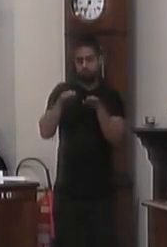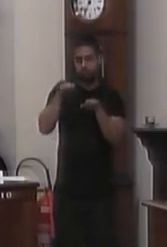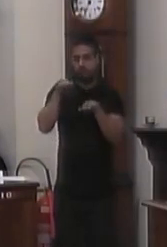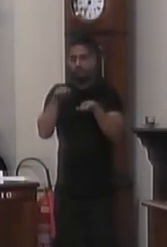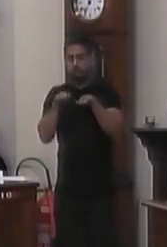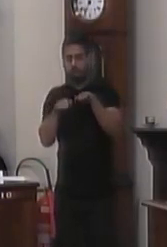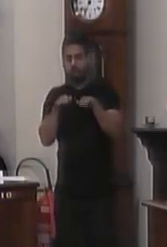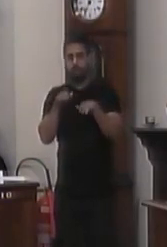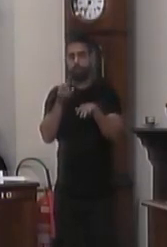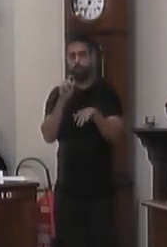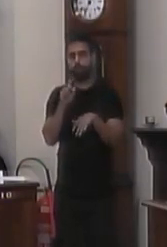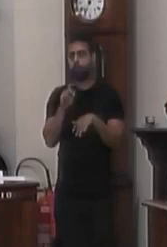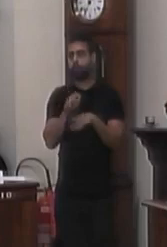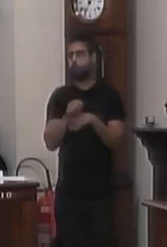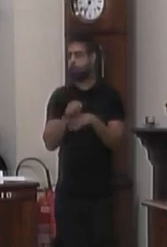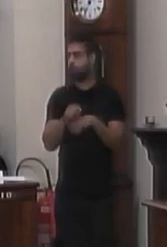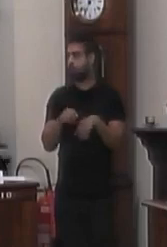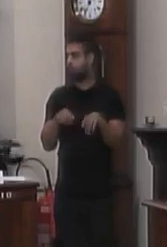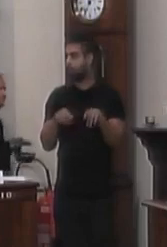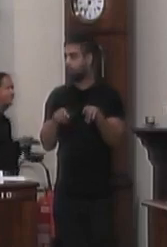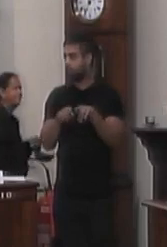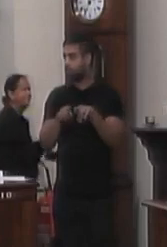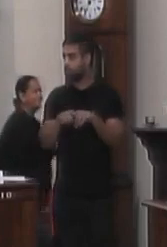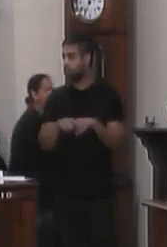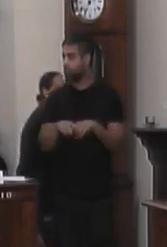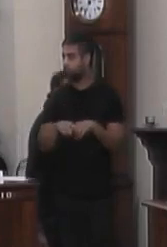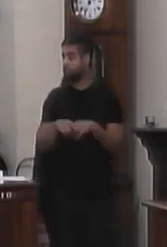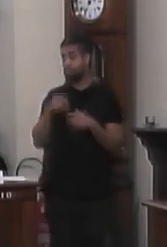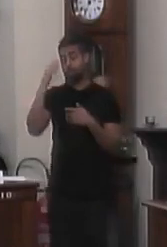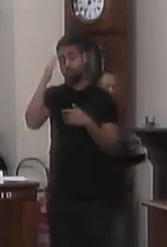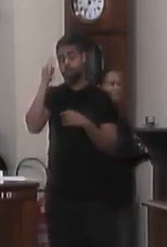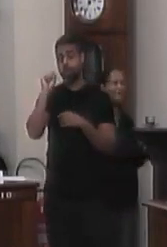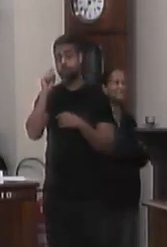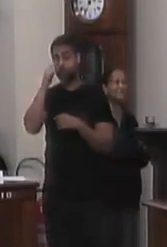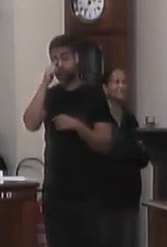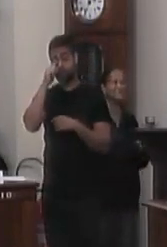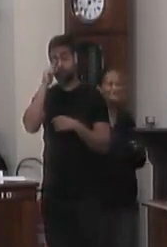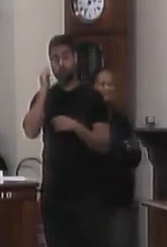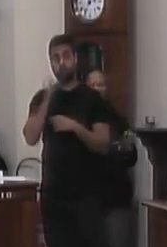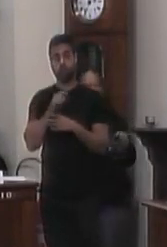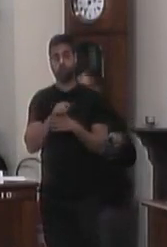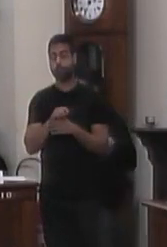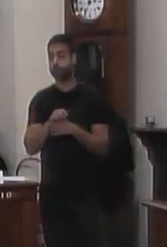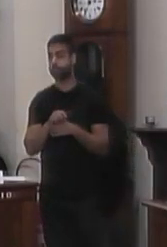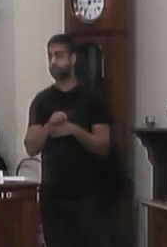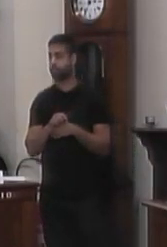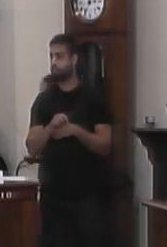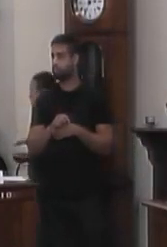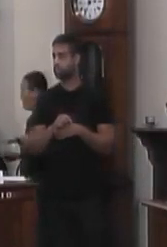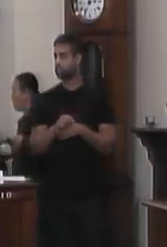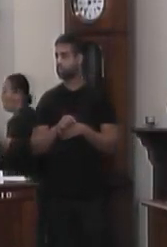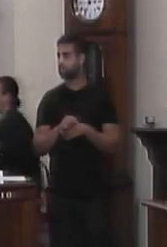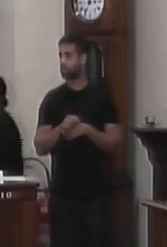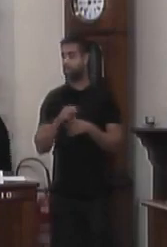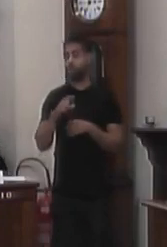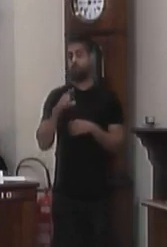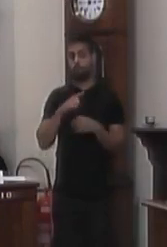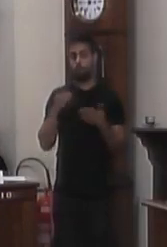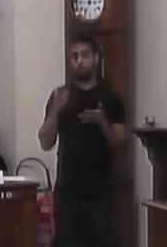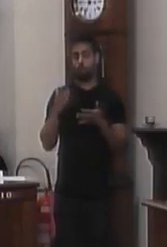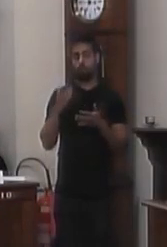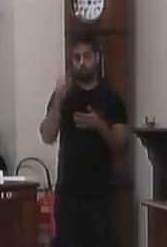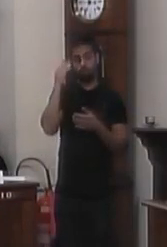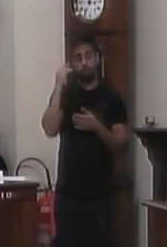Hoje, você como secretário de Fazenda, entende que hoje o prefeito tem a prefeitura na mão dele hoje?